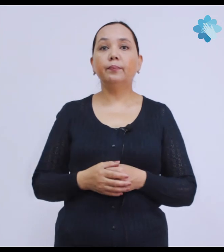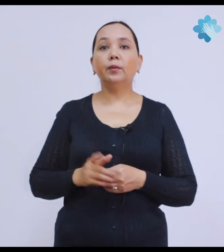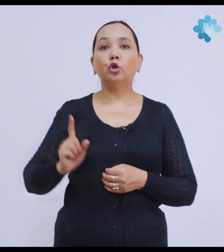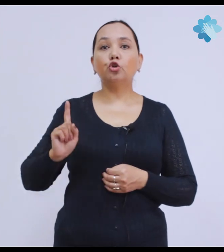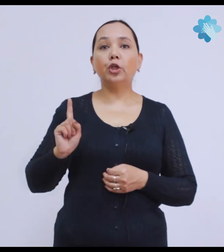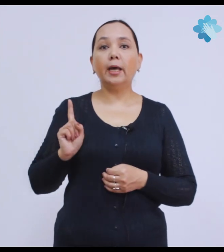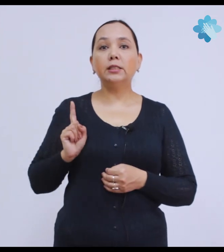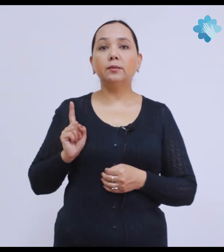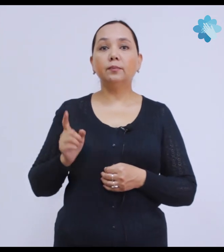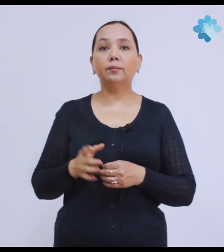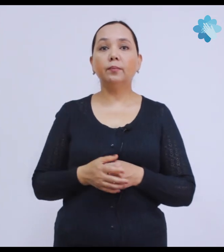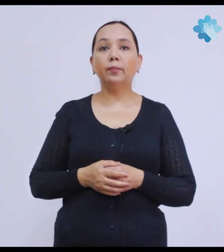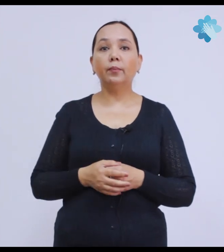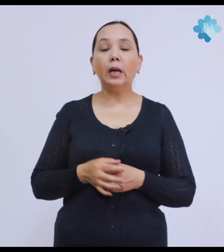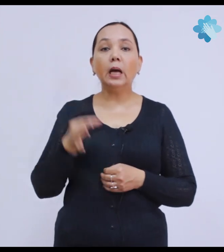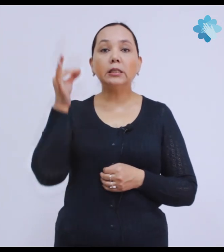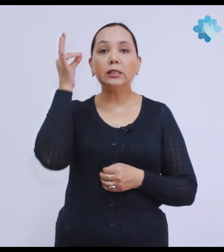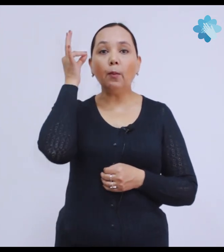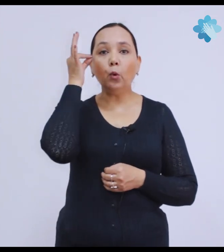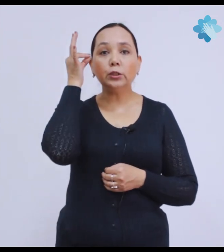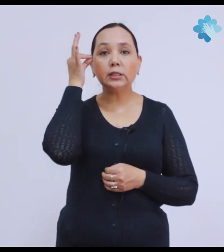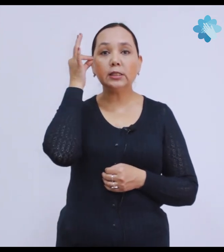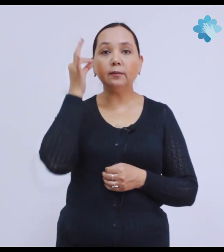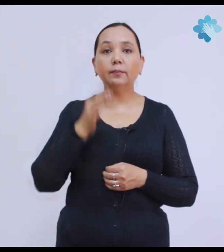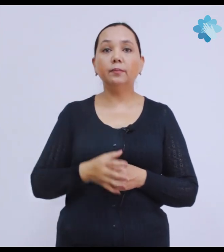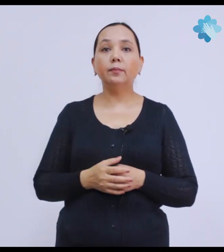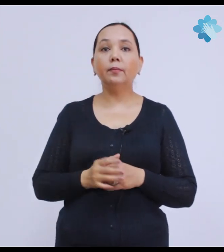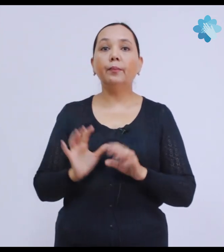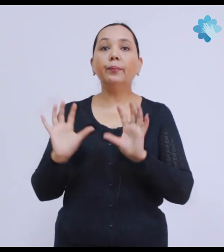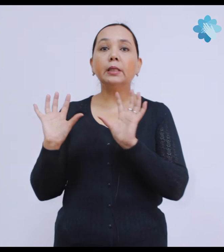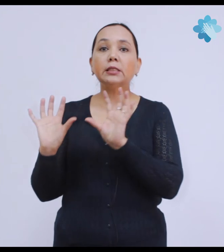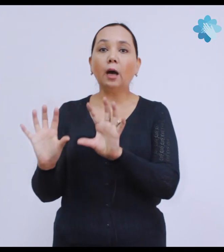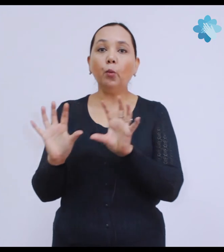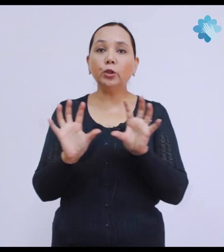ждать заботиться заботиться